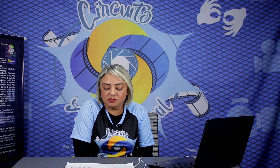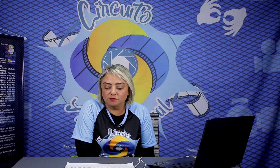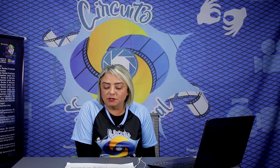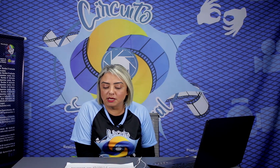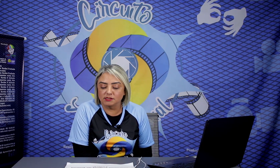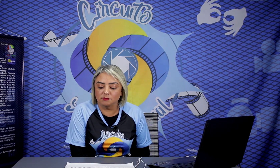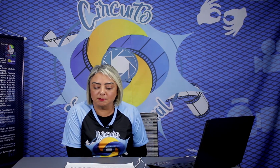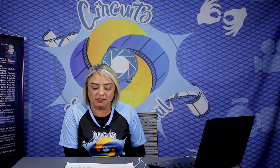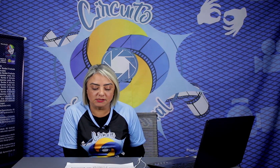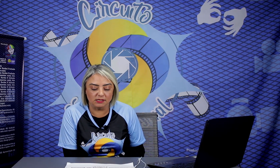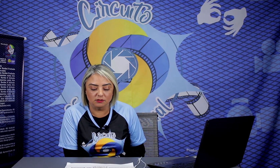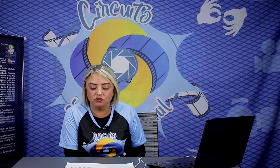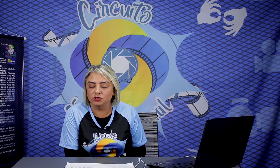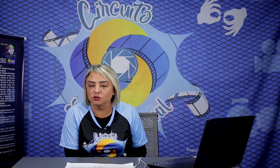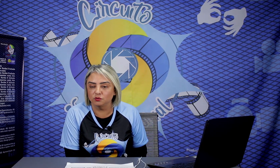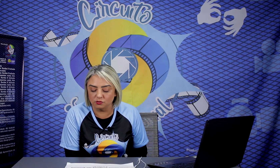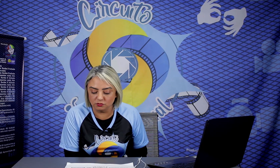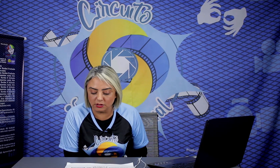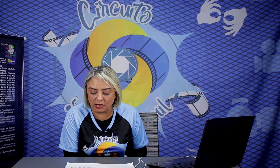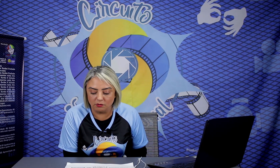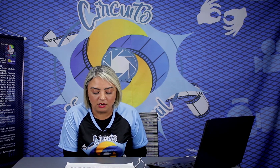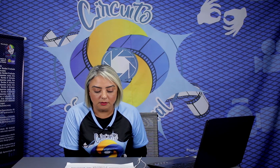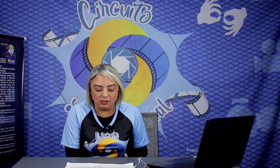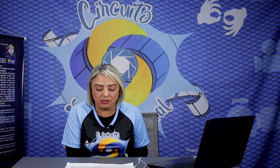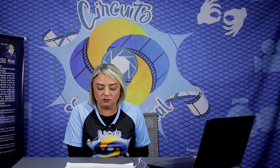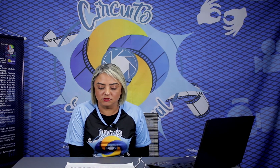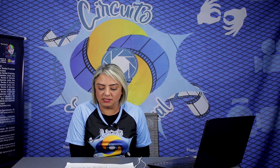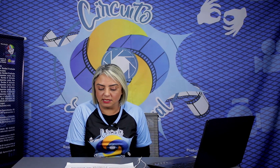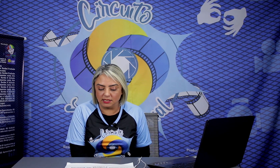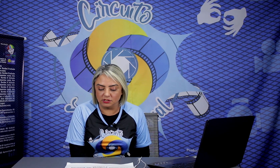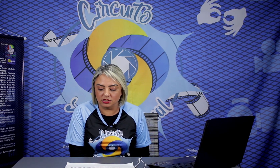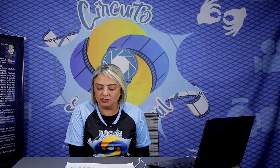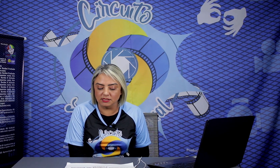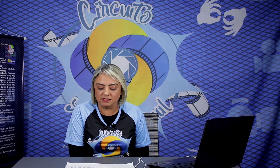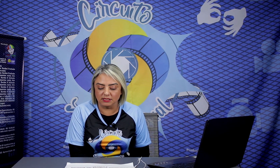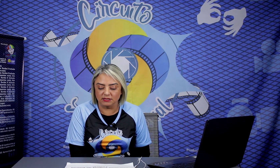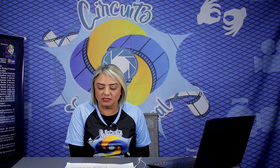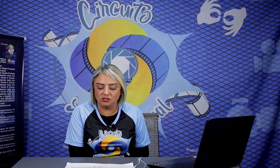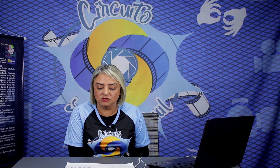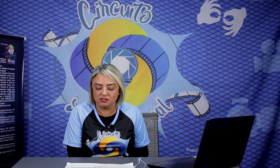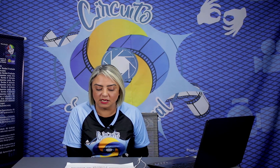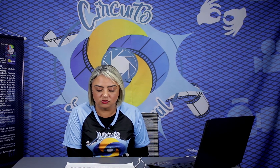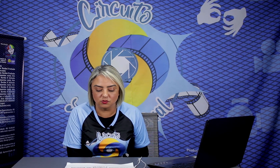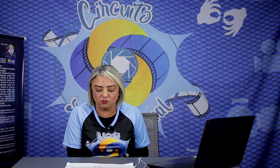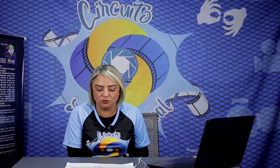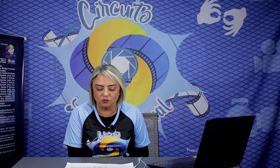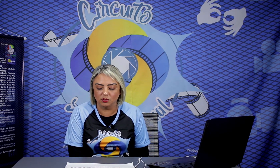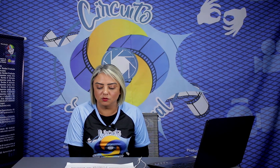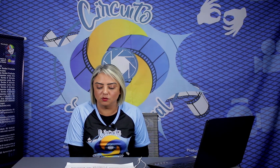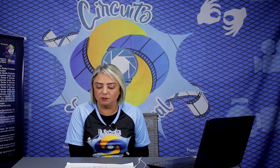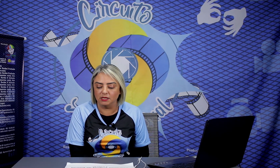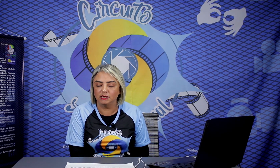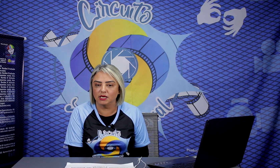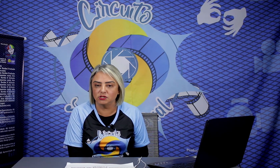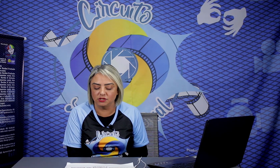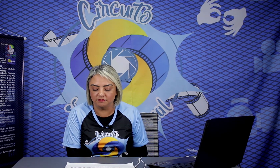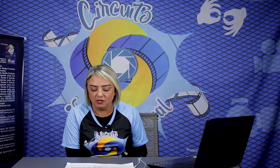porque essa é uma parceria do Instituto Cultural Menino de Ceilândia e da Secretaria de Estado de Cultura e Economia Criativa